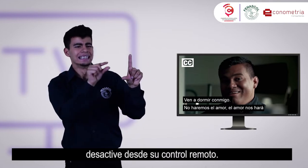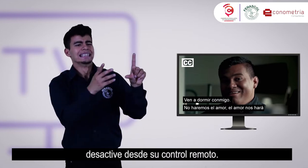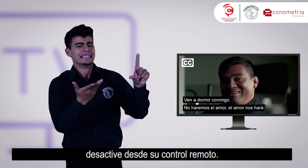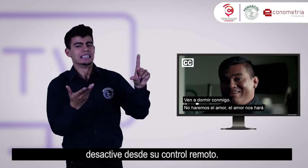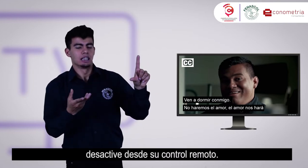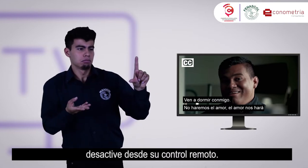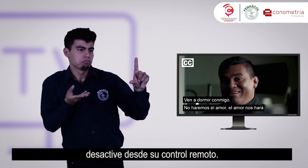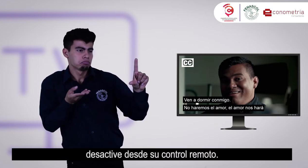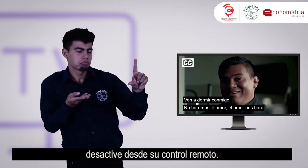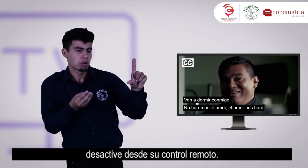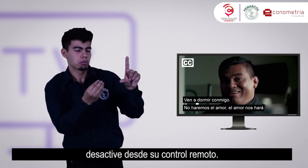remoto.